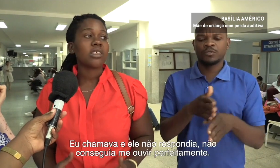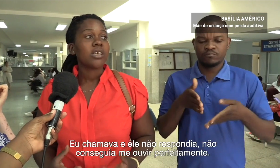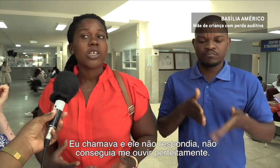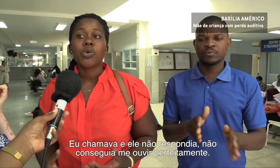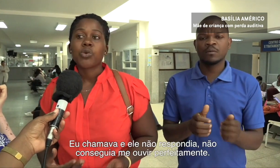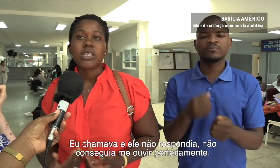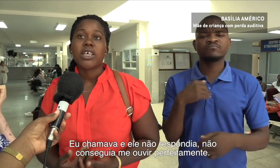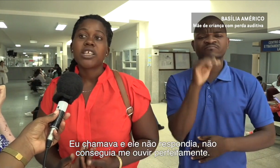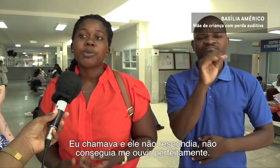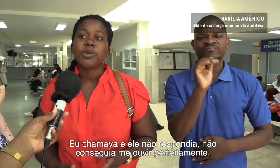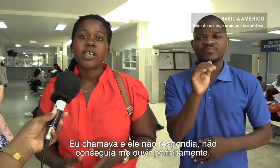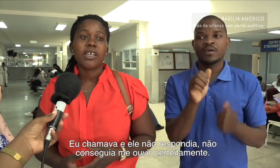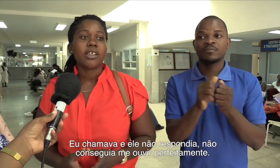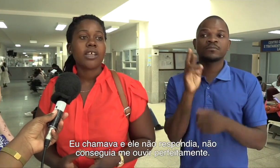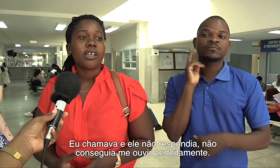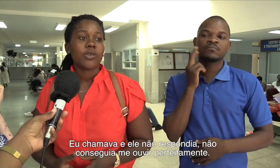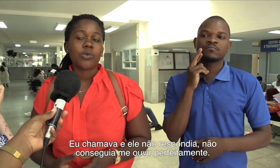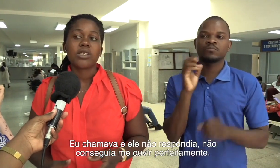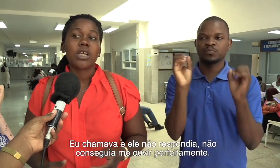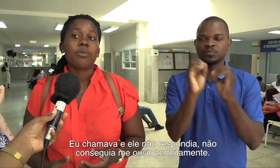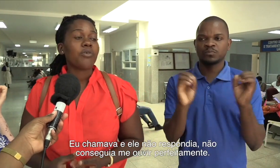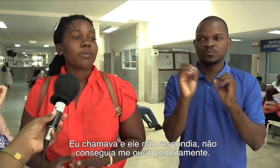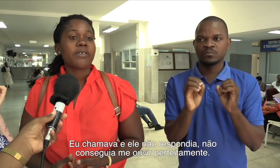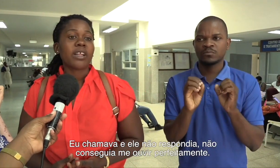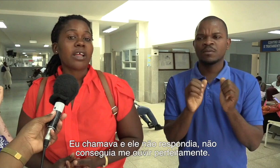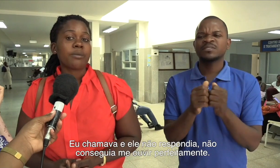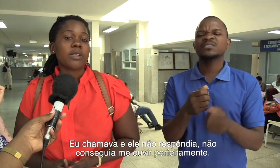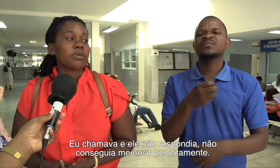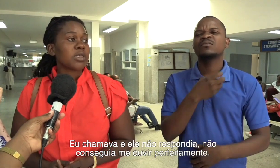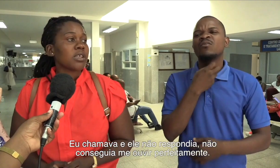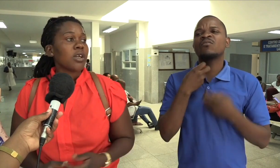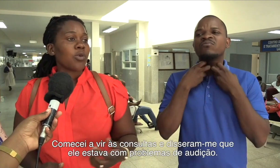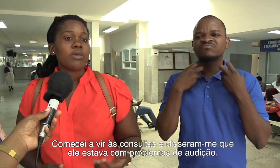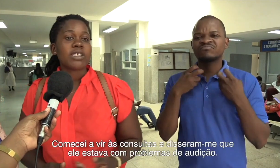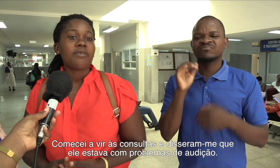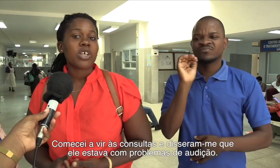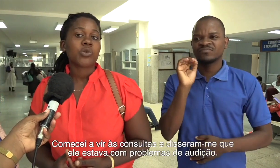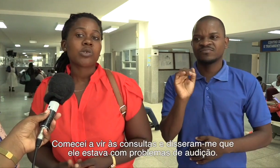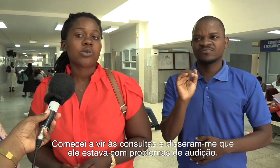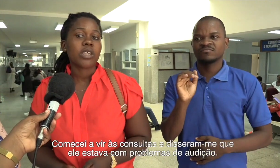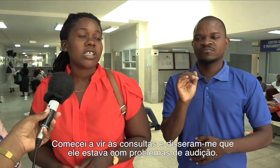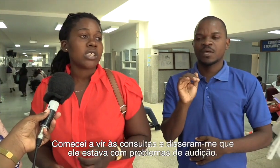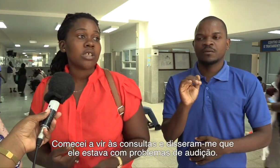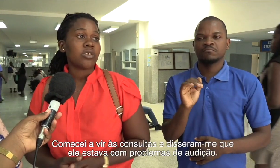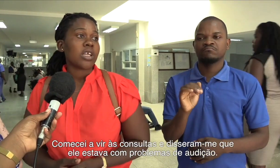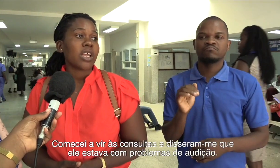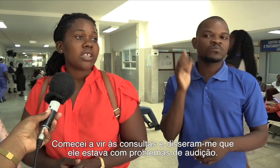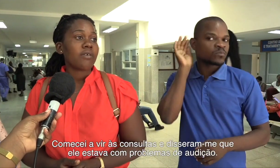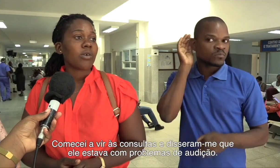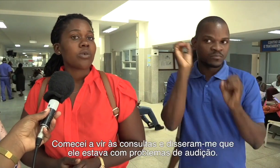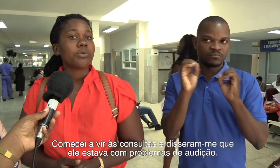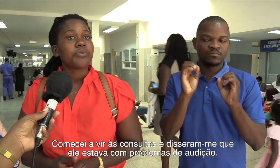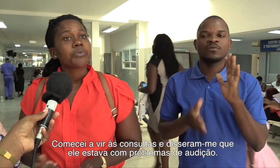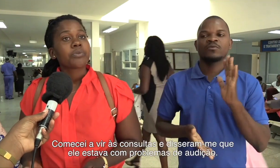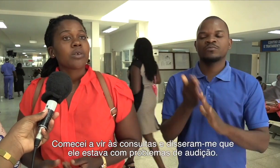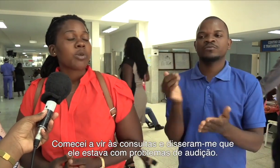chamava, ele não conseguia responder, né? Não conseguia me ouvir perfeitamente. Comecei a ver as consultas e acharam que ele